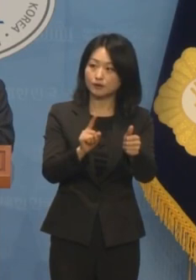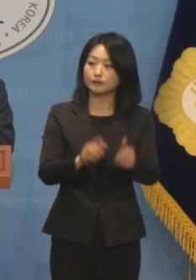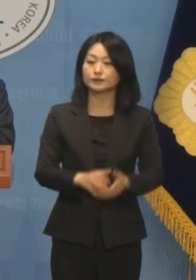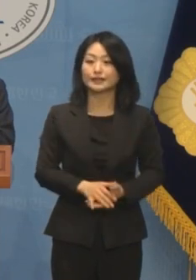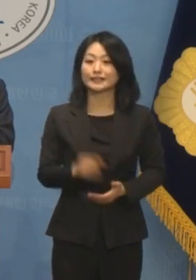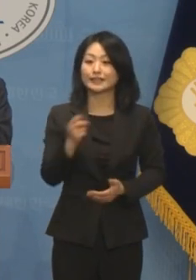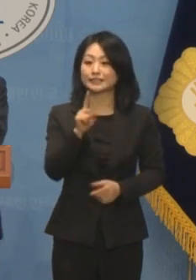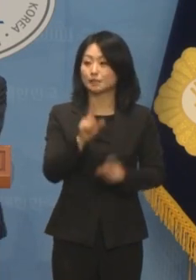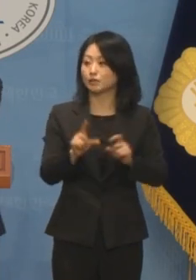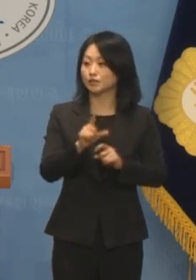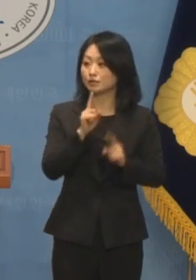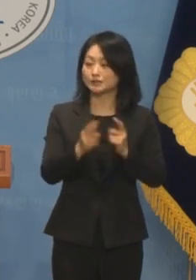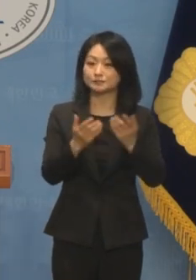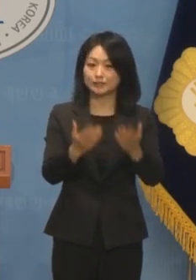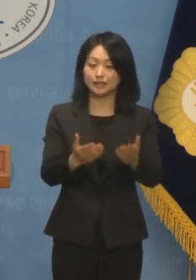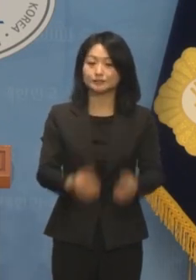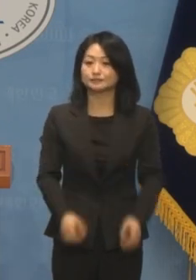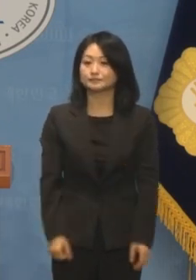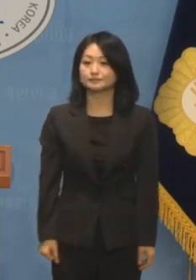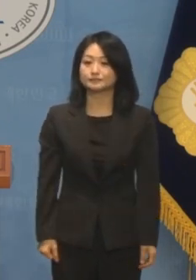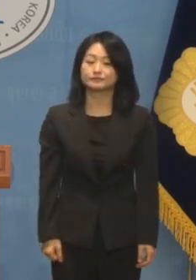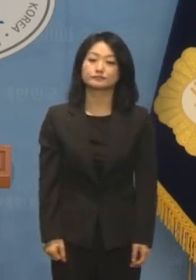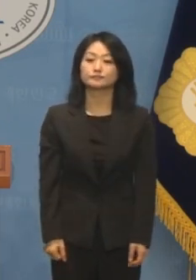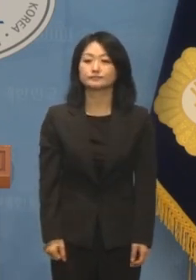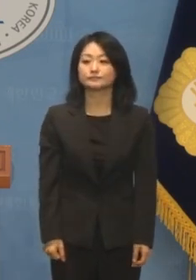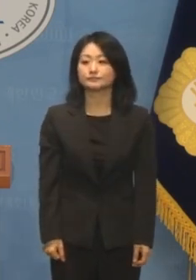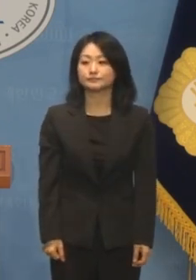죄송합니다. 다시 하겠습니다.